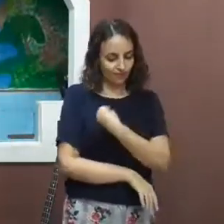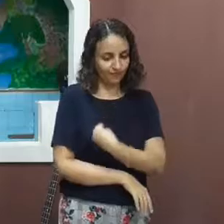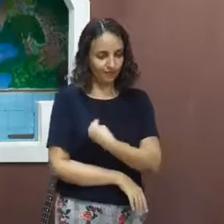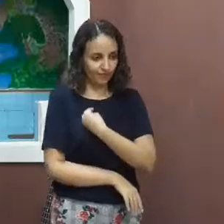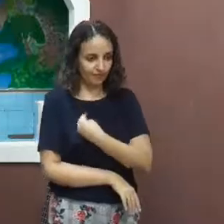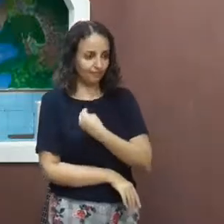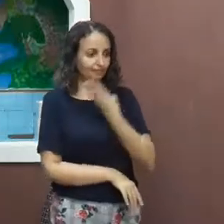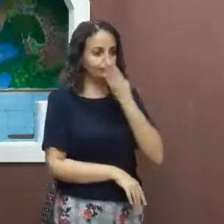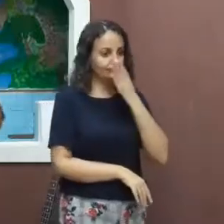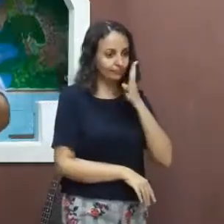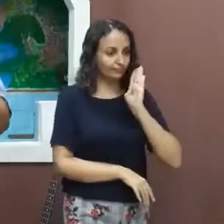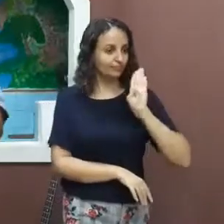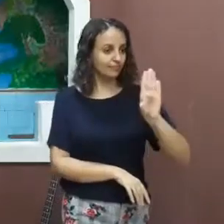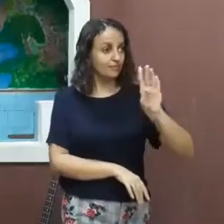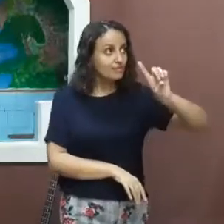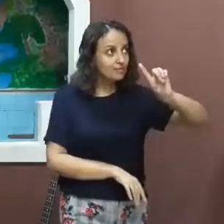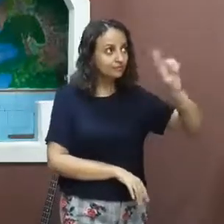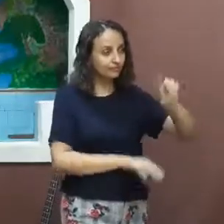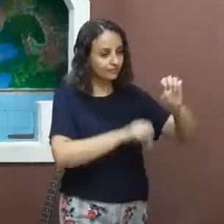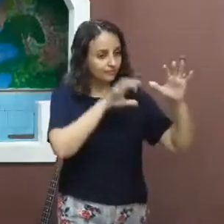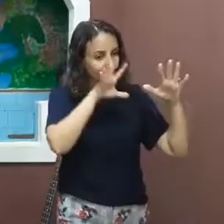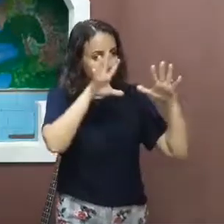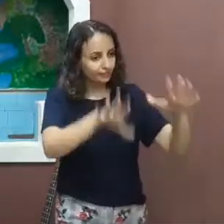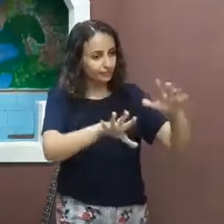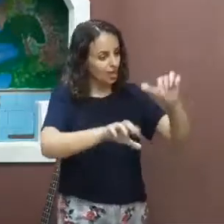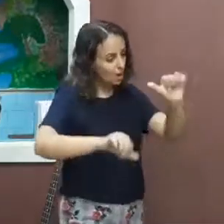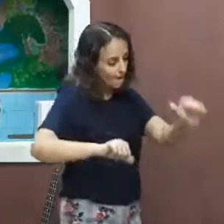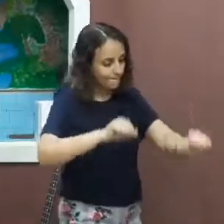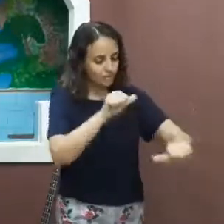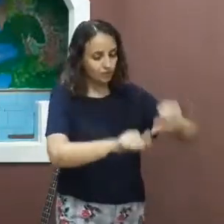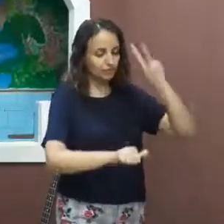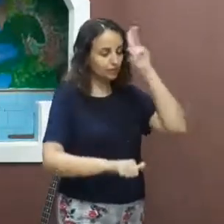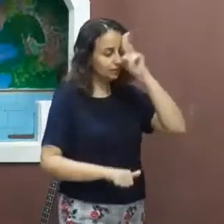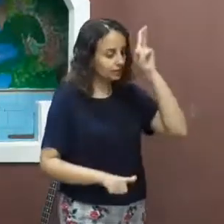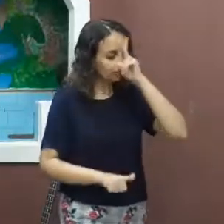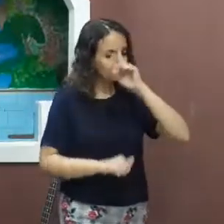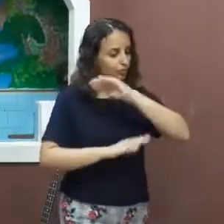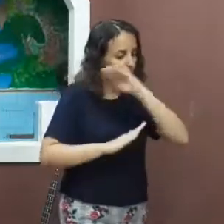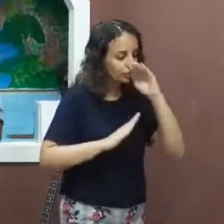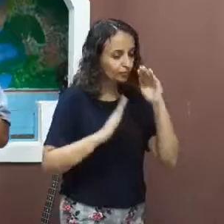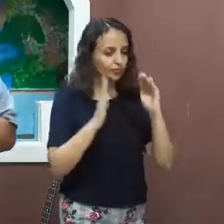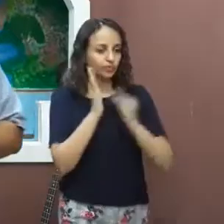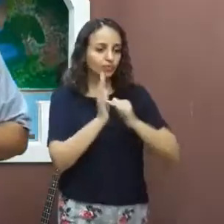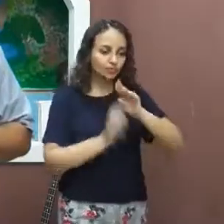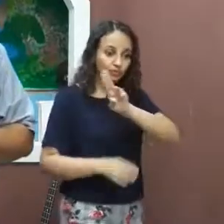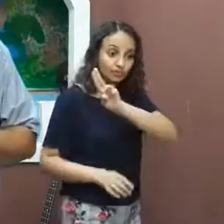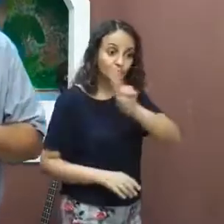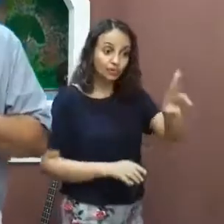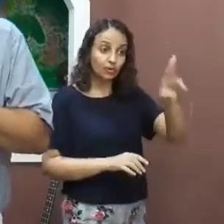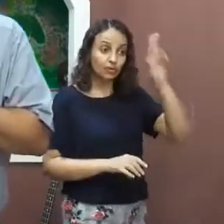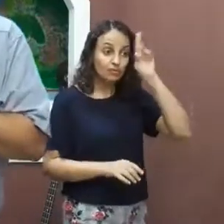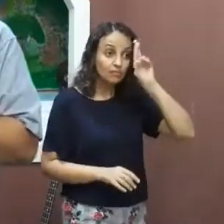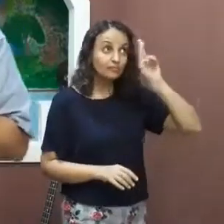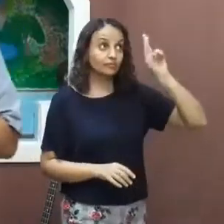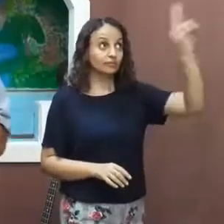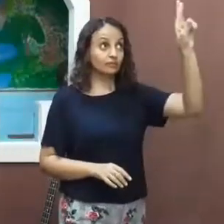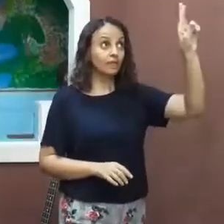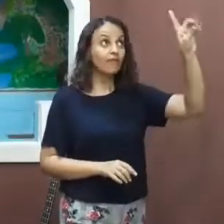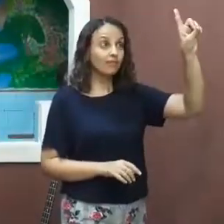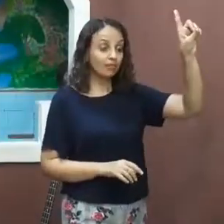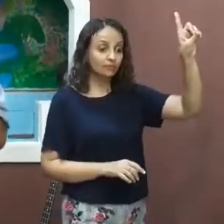Ele vai reverter toda a situação para abençoar a sua vida e para que o nome dEle seja Deus e para